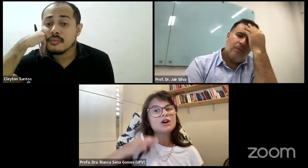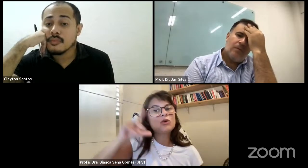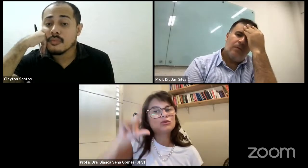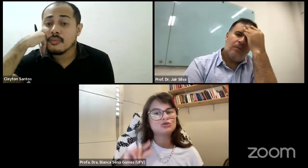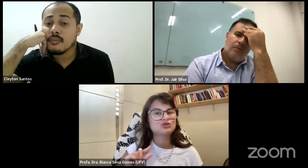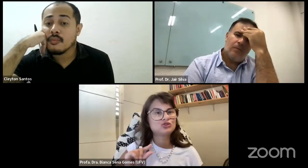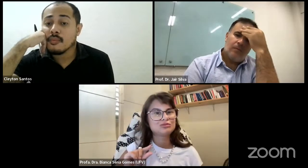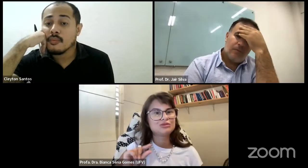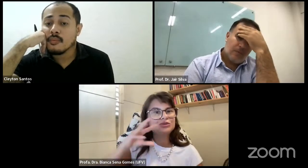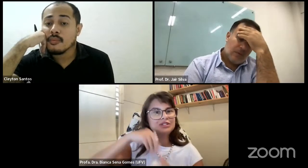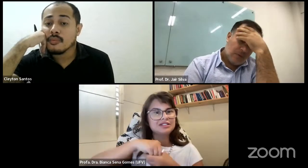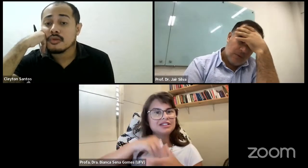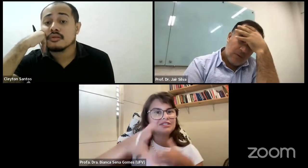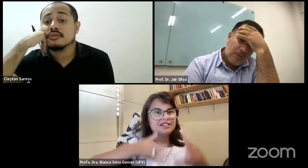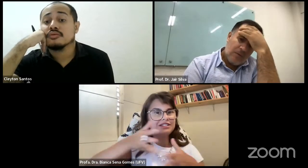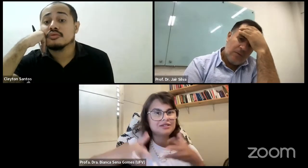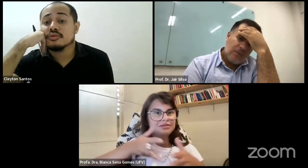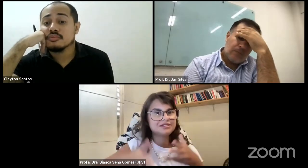daquela sinalização, tá?